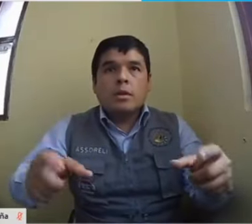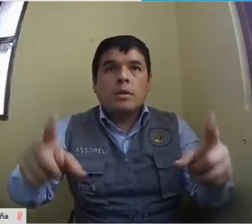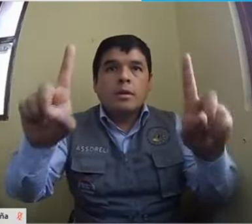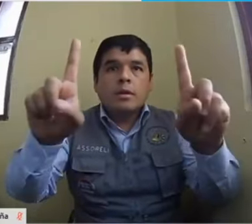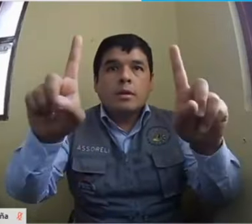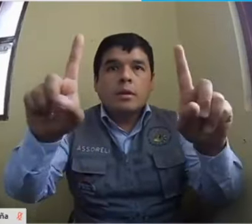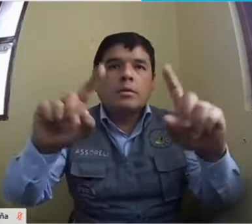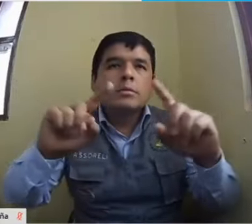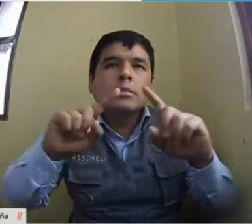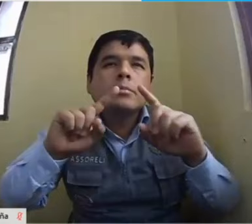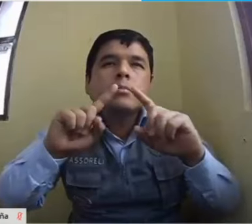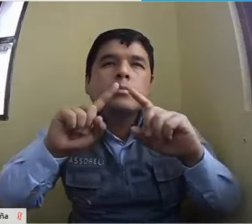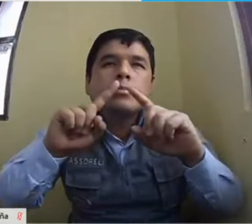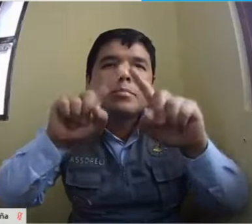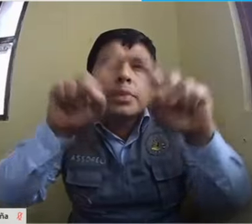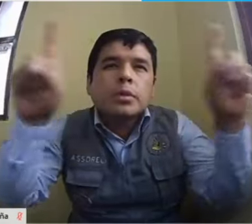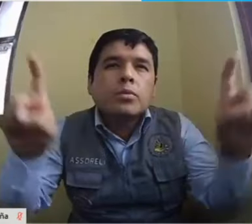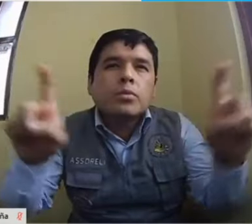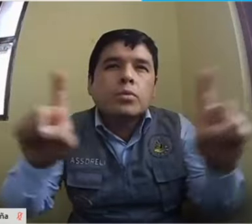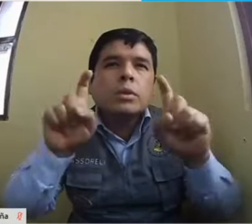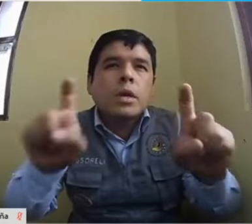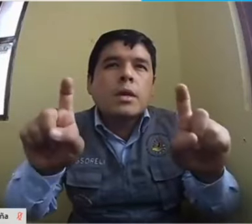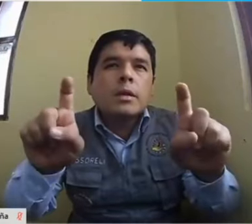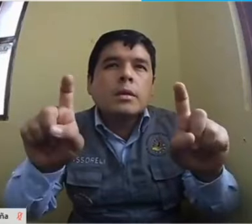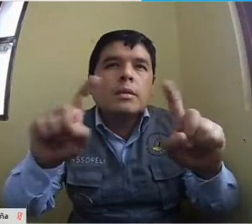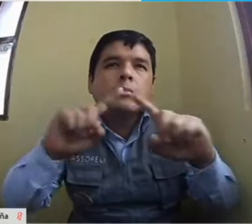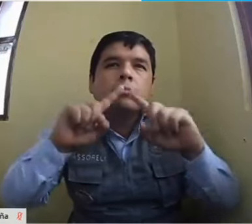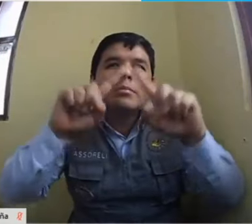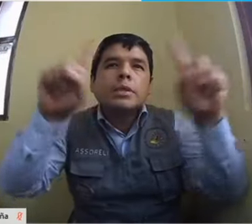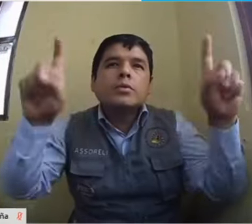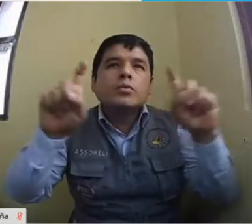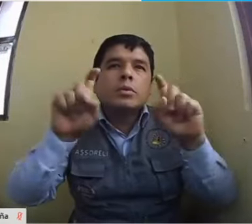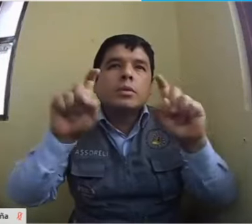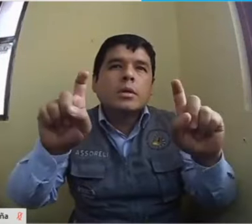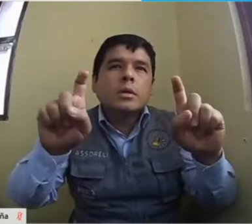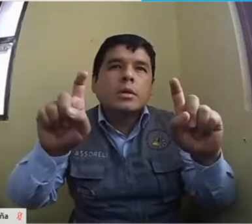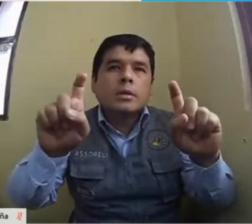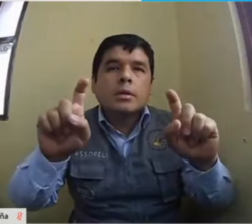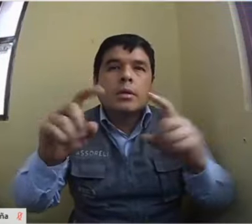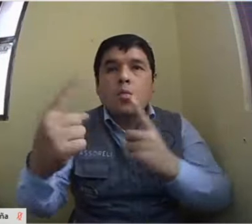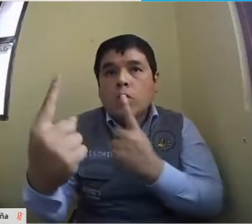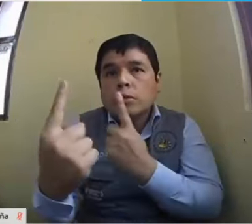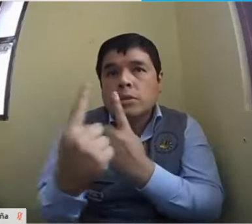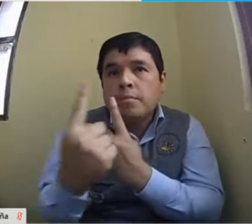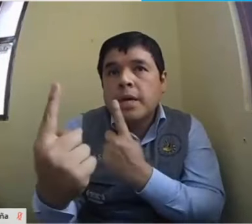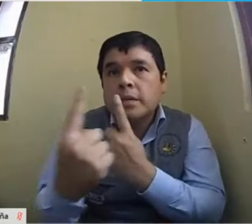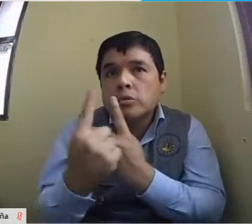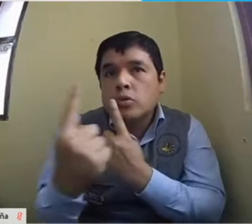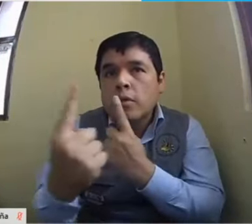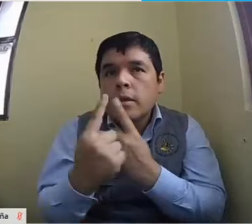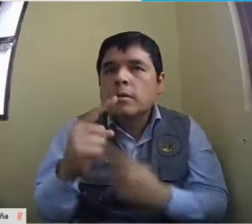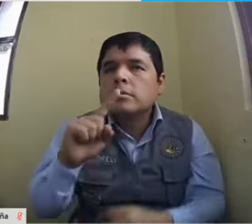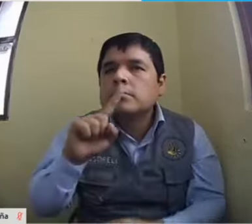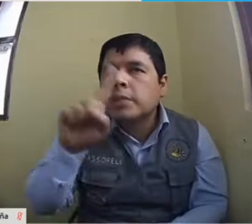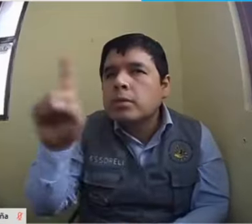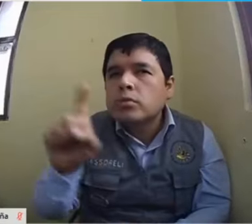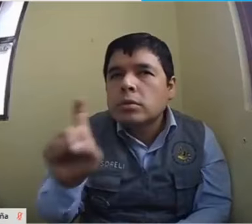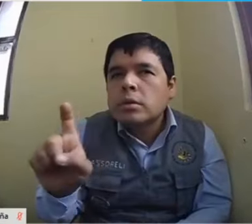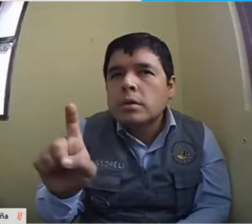muchas personas, se pueden utilizar ambos índices y se hace el signo de pregunta. Cuando es persona